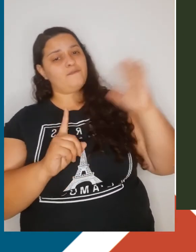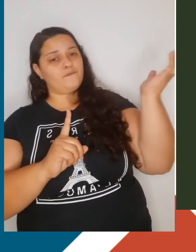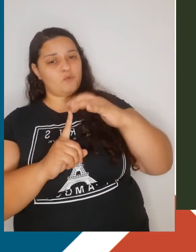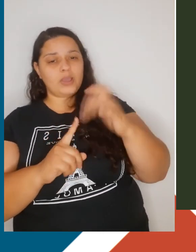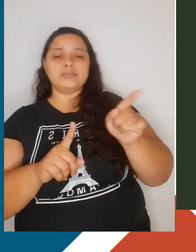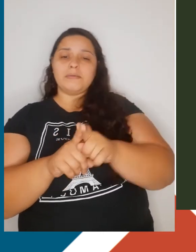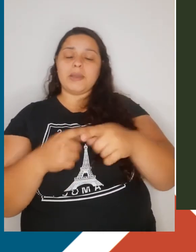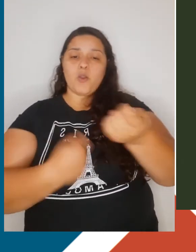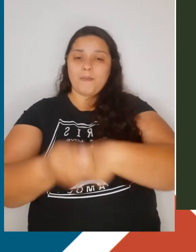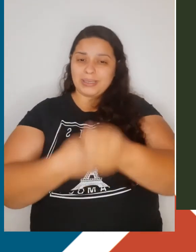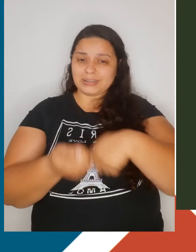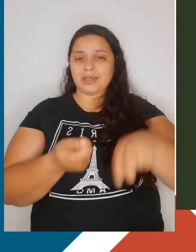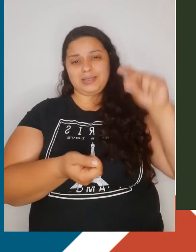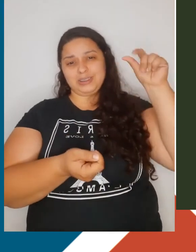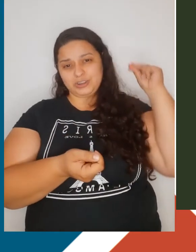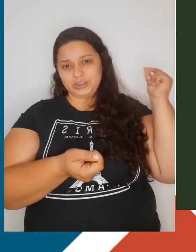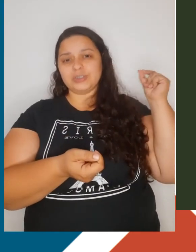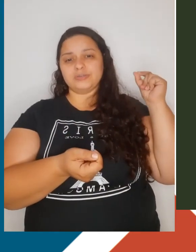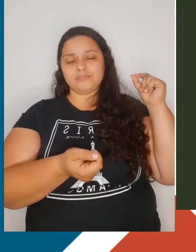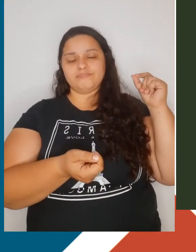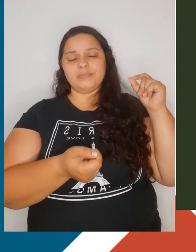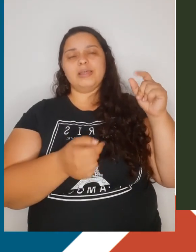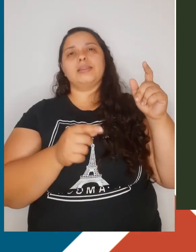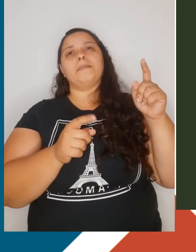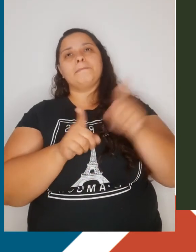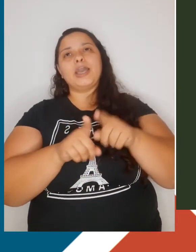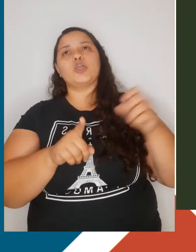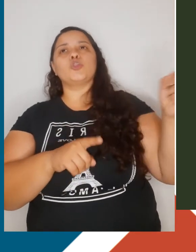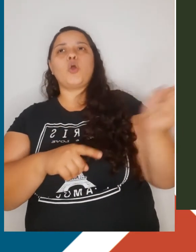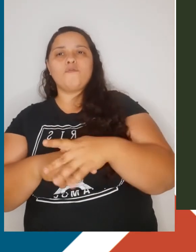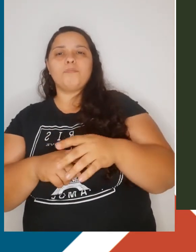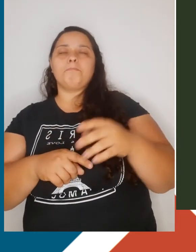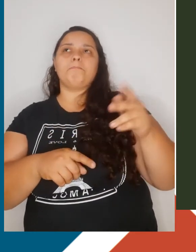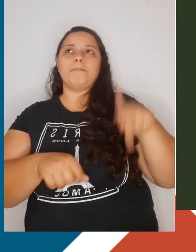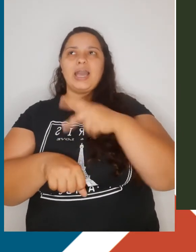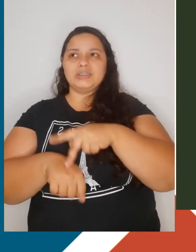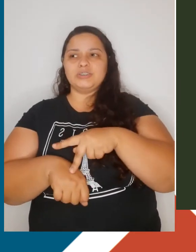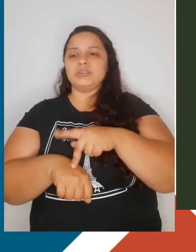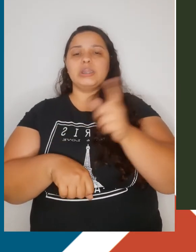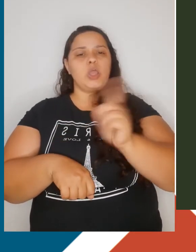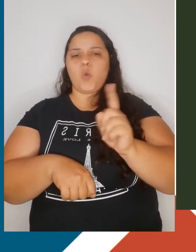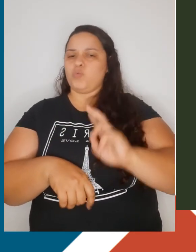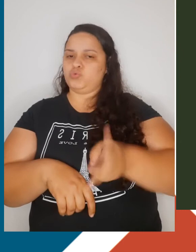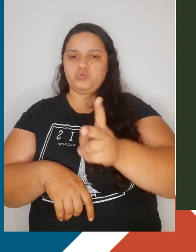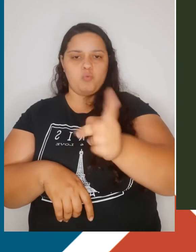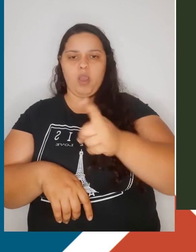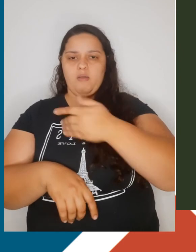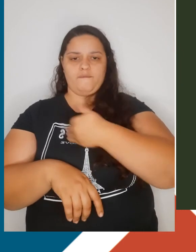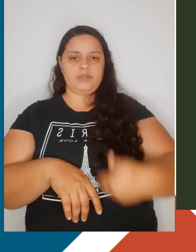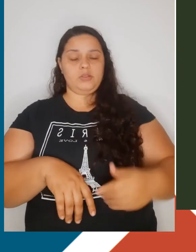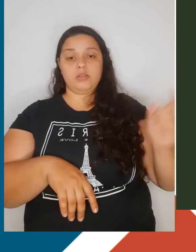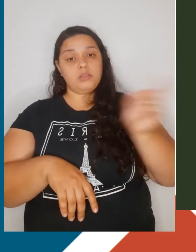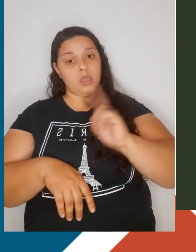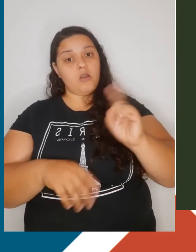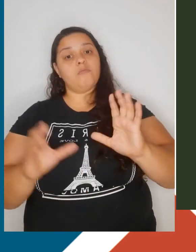uma influência, inclusive comercial, entre as antigas metrópoles ibéricas e os novos países, elas não